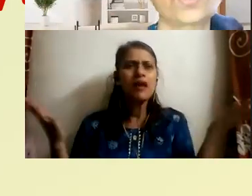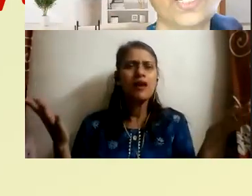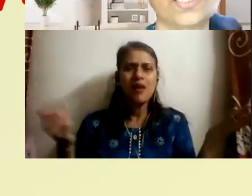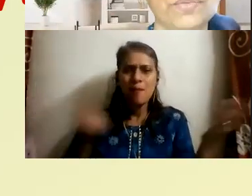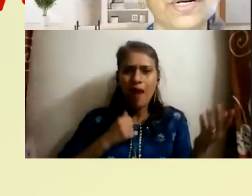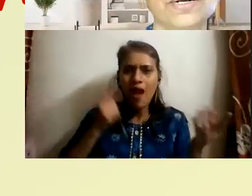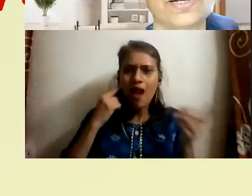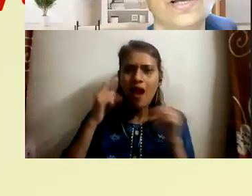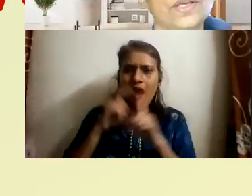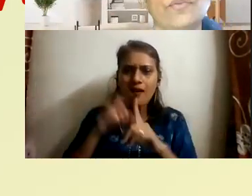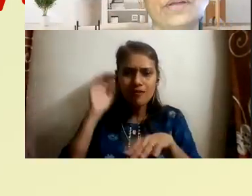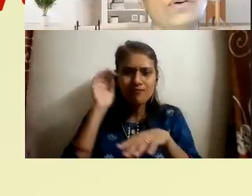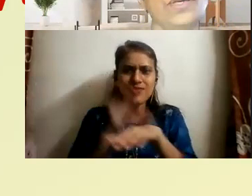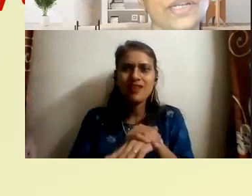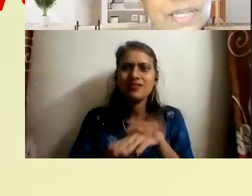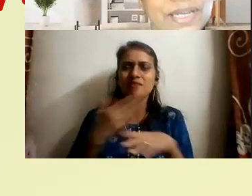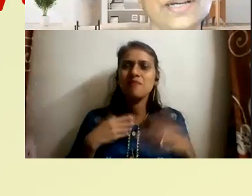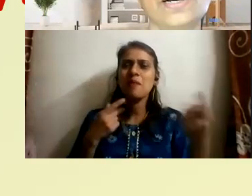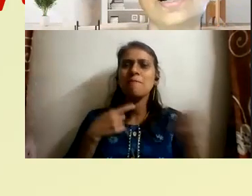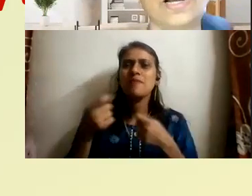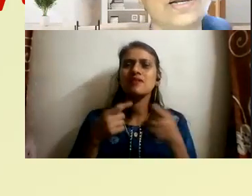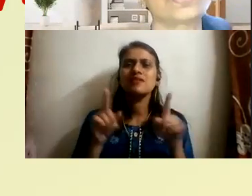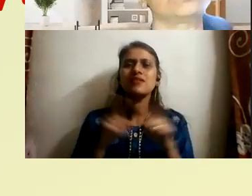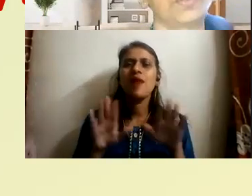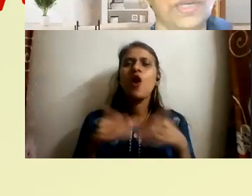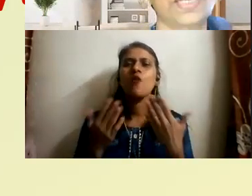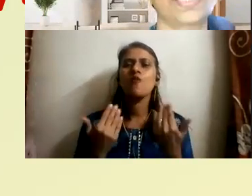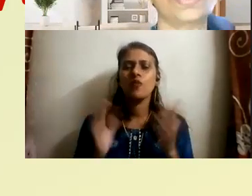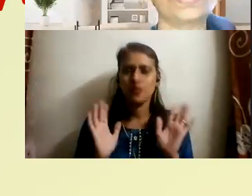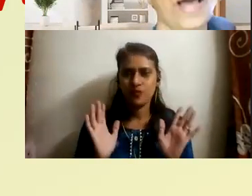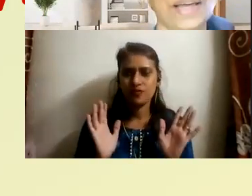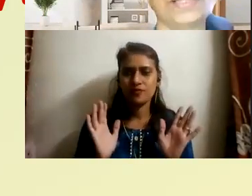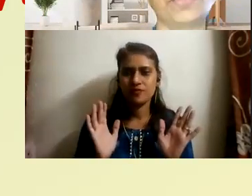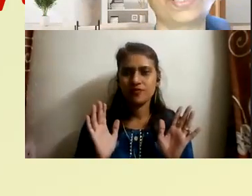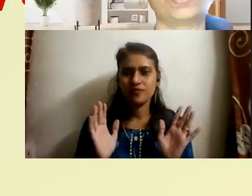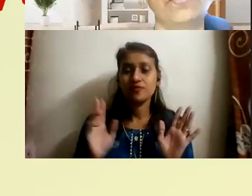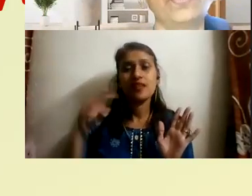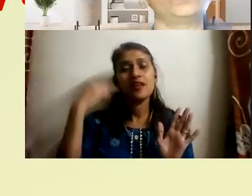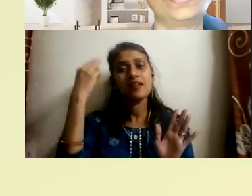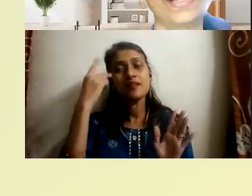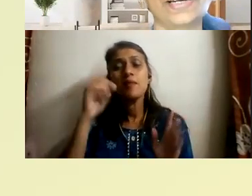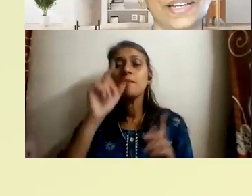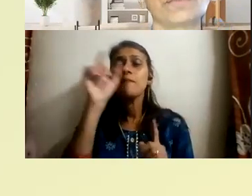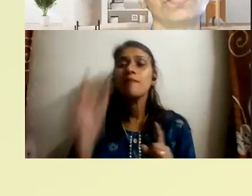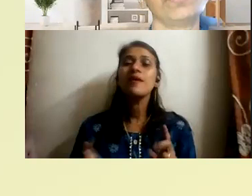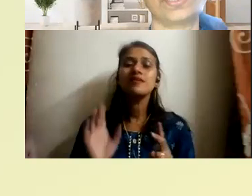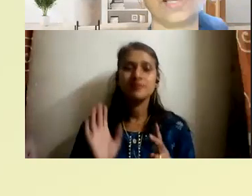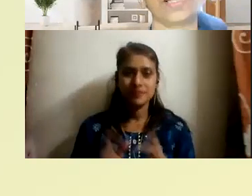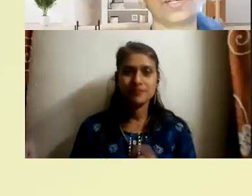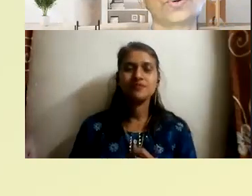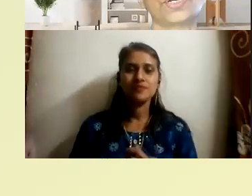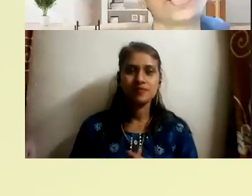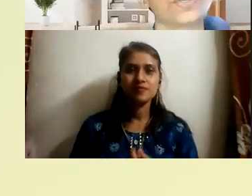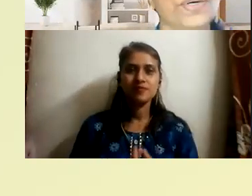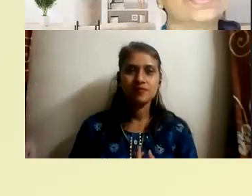अ सोशल एंटरप्रेन्योर. सो व्हेनेवर वी सी अ अनरीजनेबल पर्सन, आई थिंक वी कैन डिफाइन दैट मे बी ही